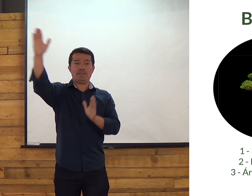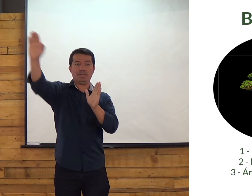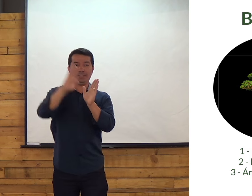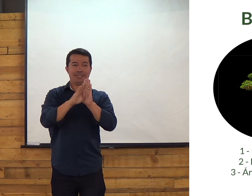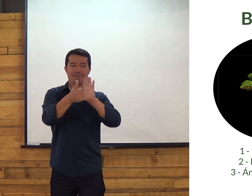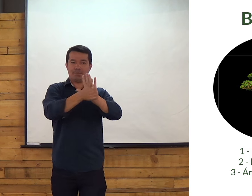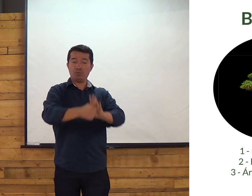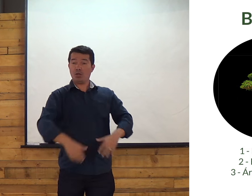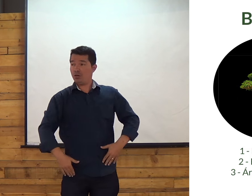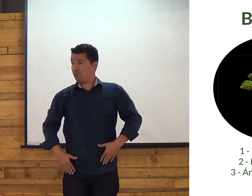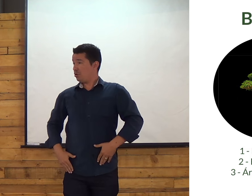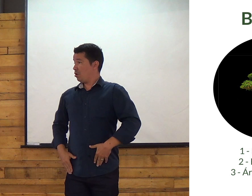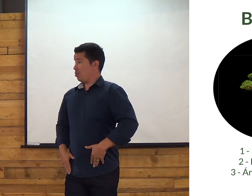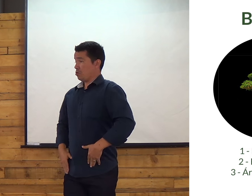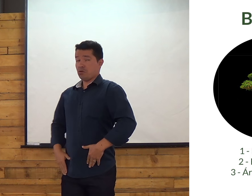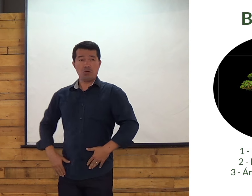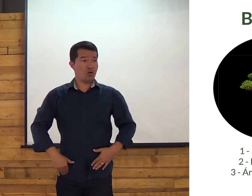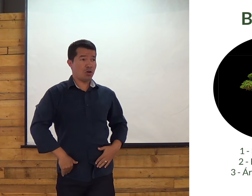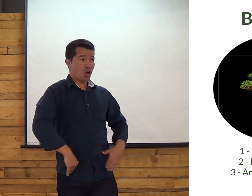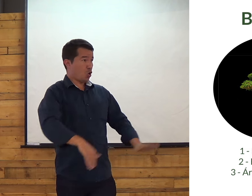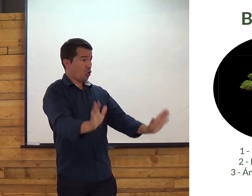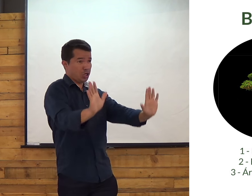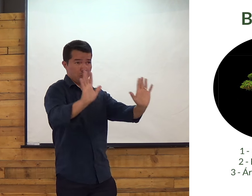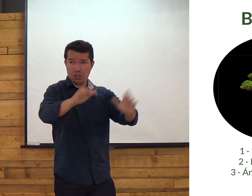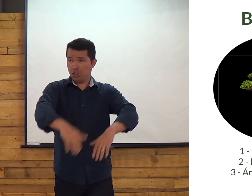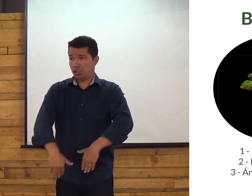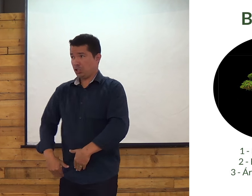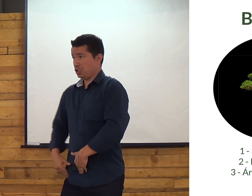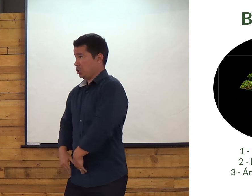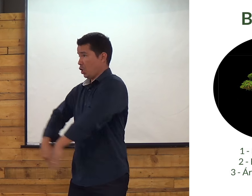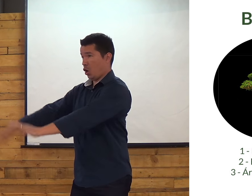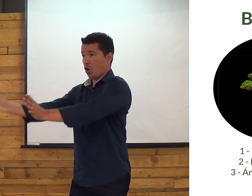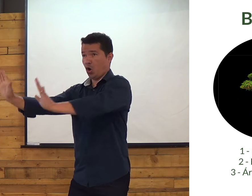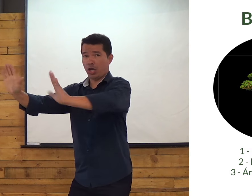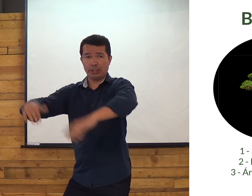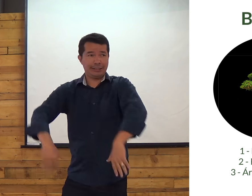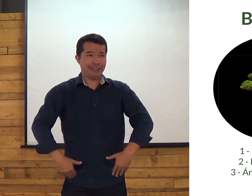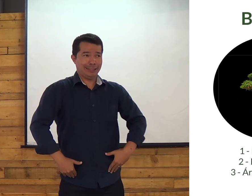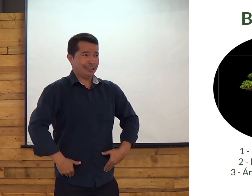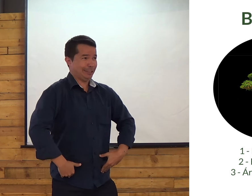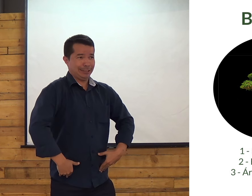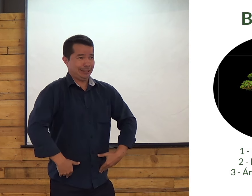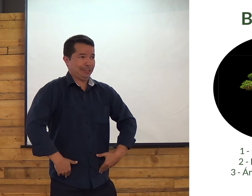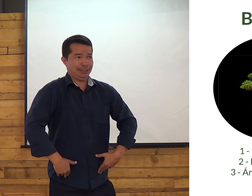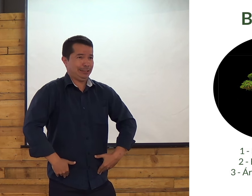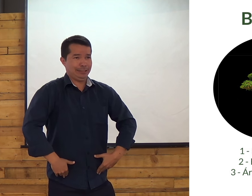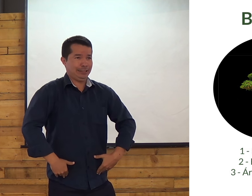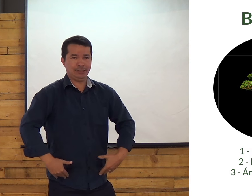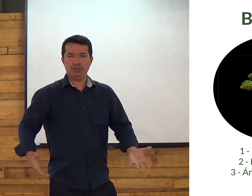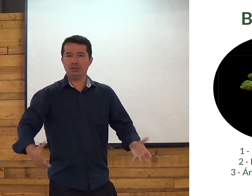lá, chego aqui na igreja. Oi, oi, oi, oi, para todos,